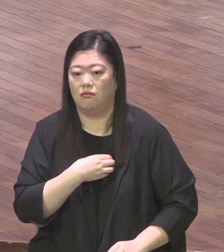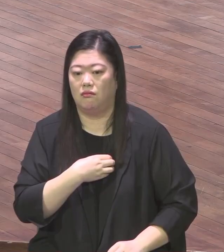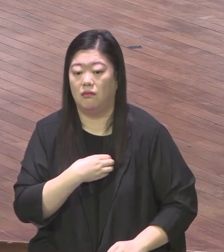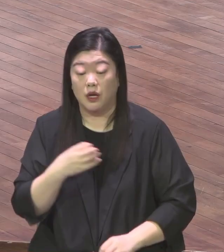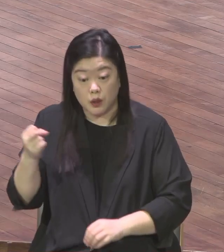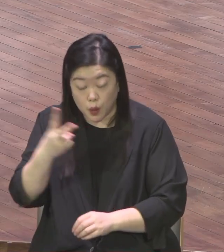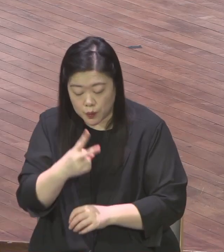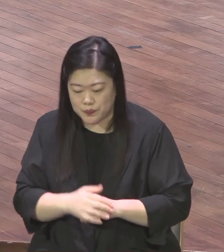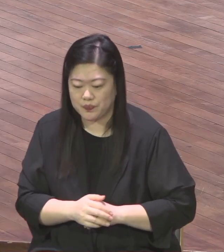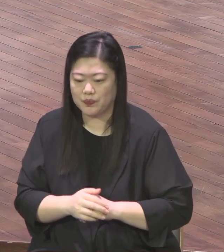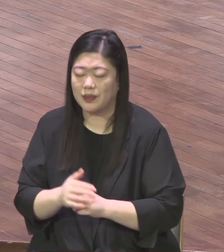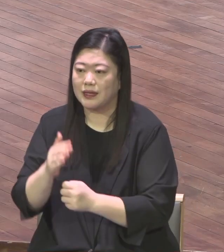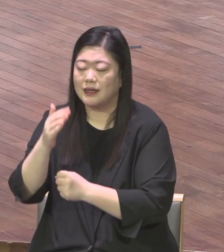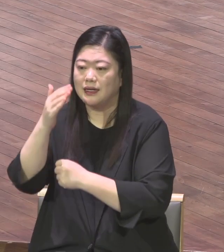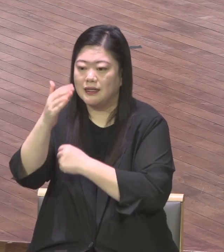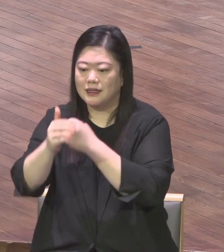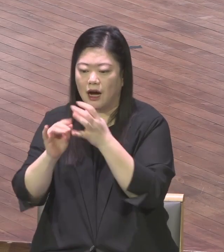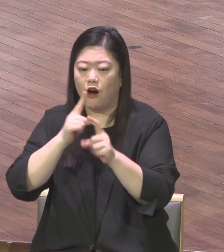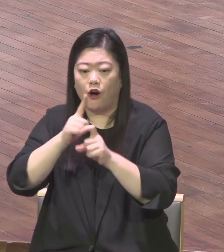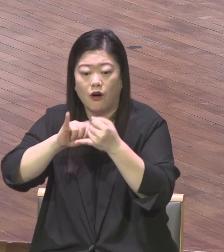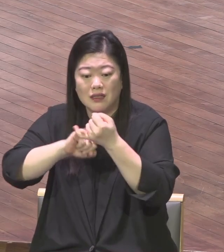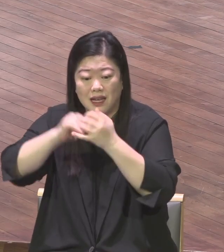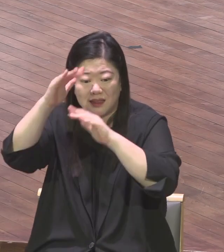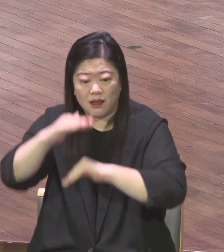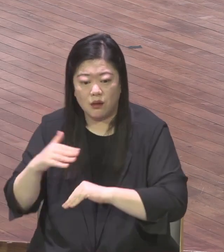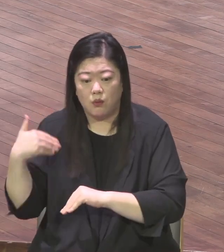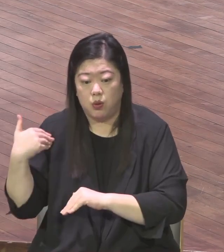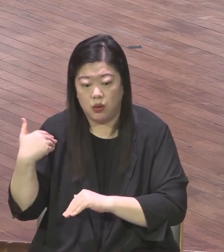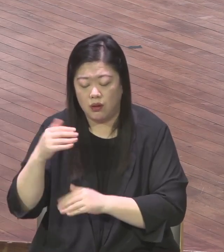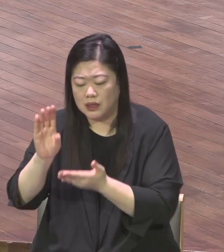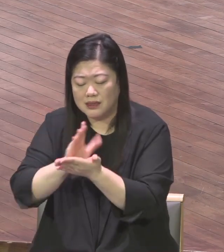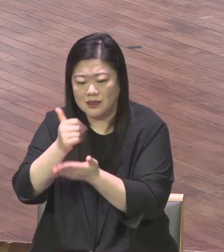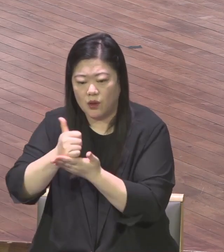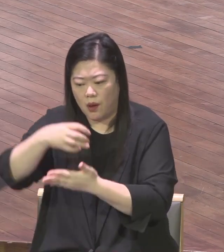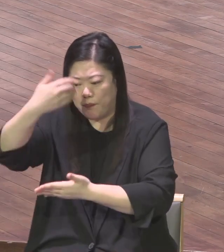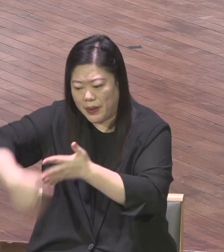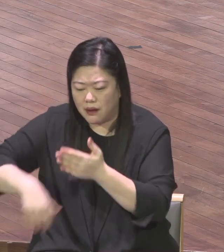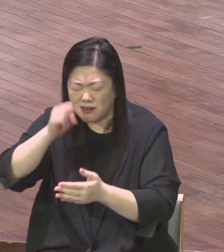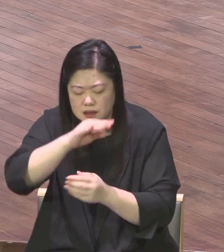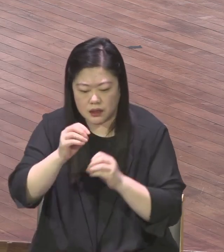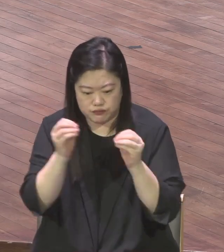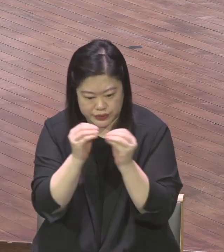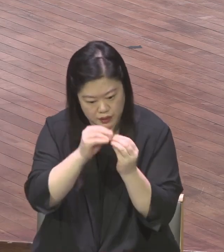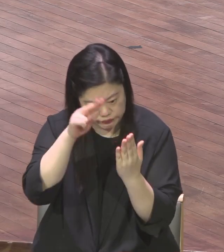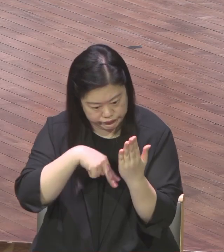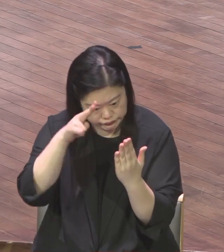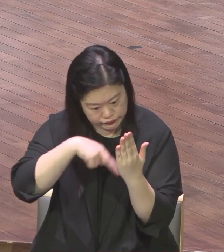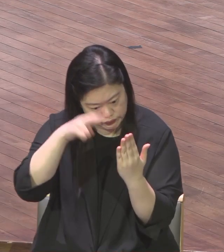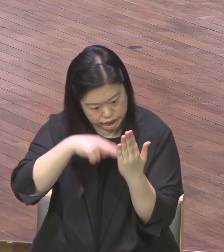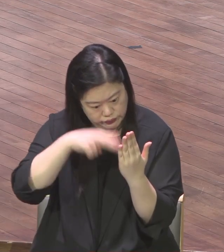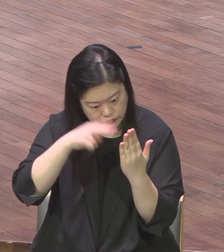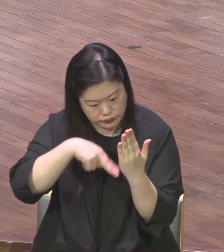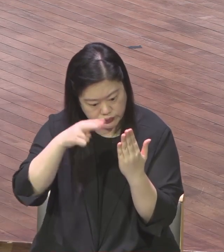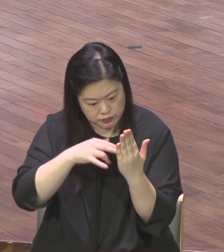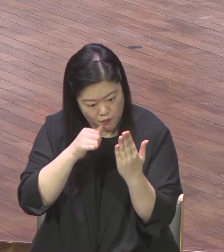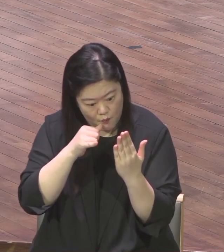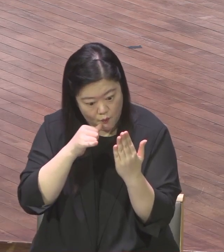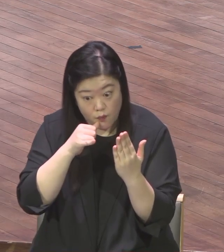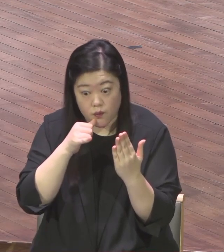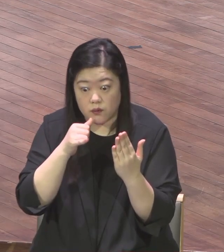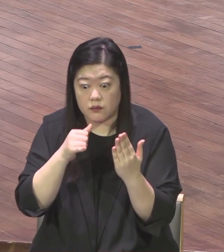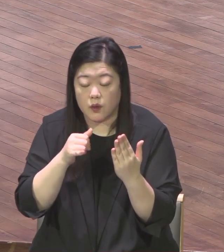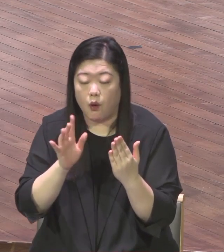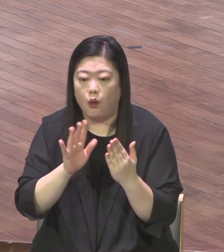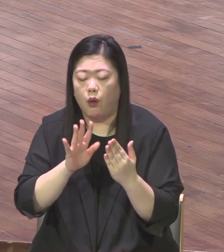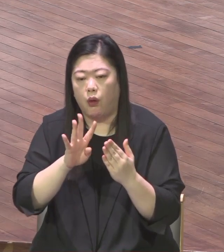많이 읽으면 또 이상한 존재 됩니다. 영적 세계가 그렇습니다. 혼자 뭔가 기도 많이 한다 성경적 근거 없이 그런